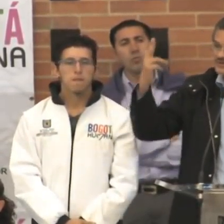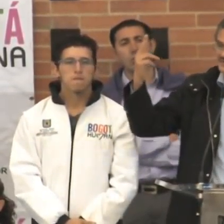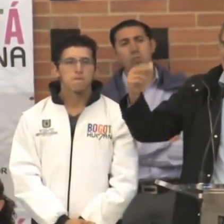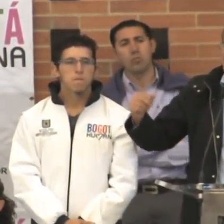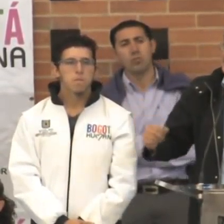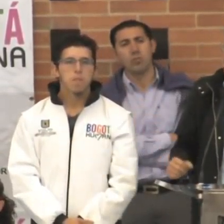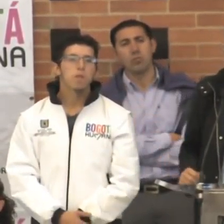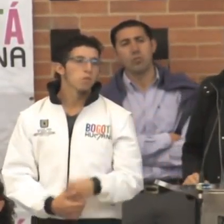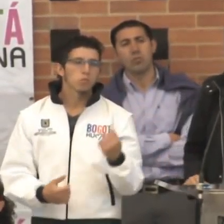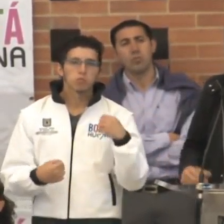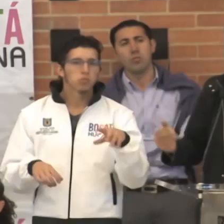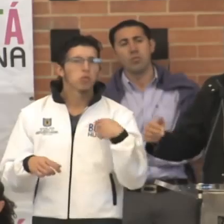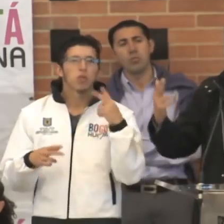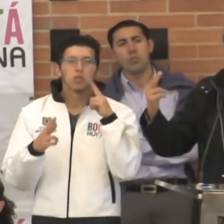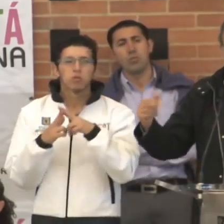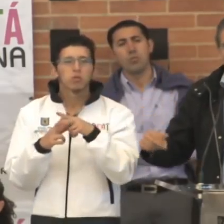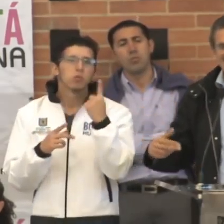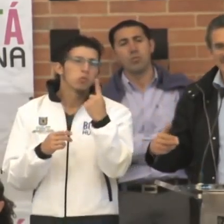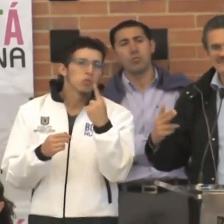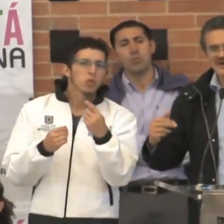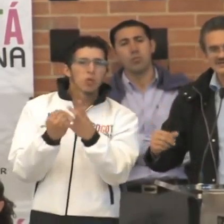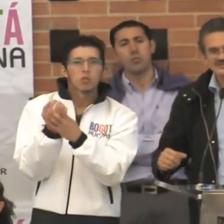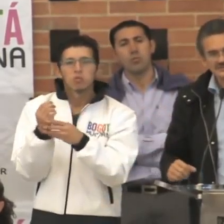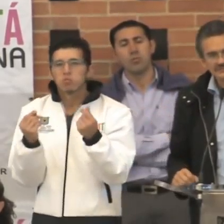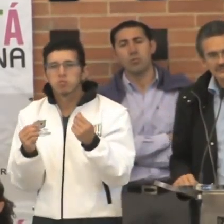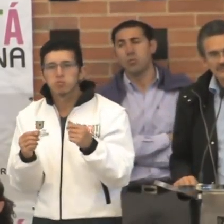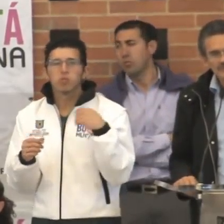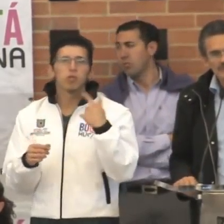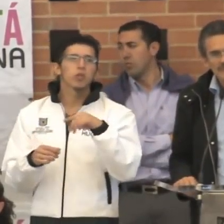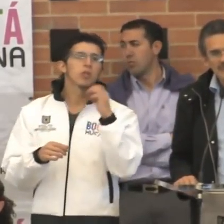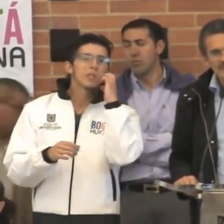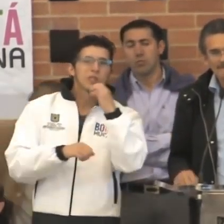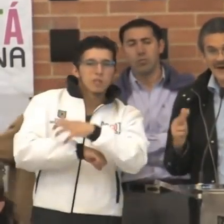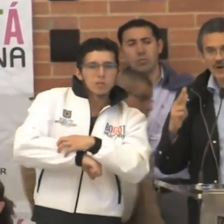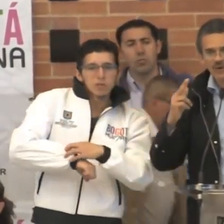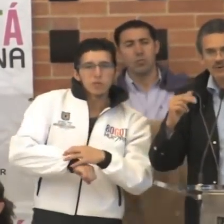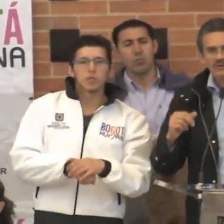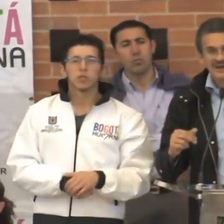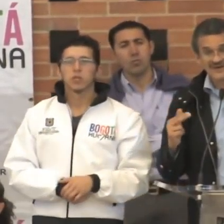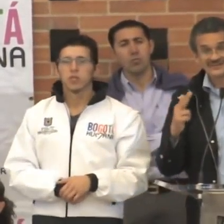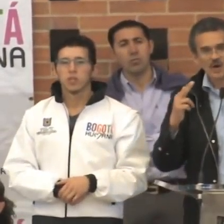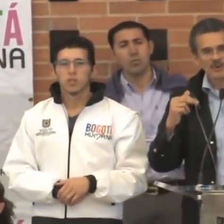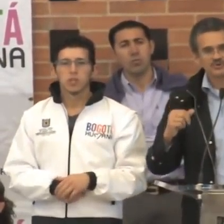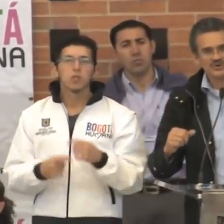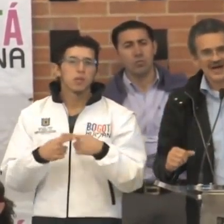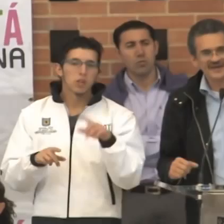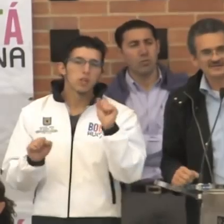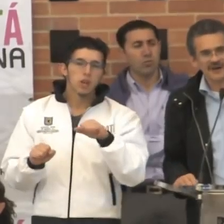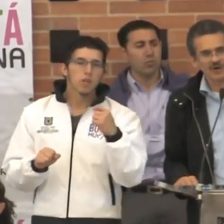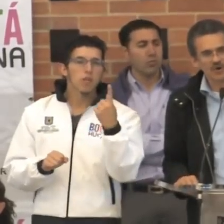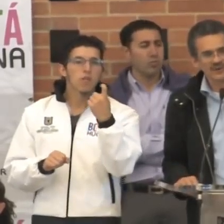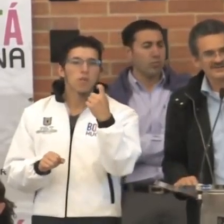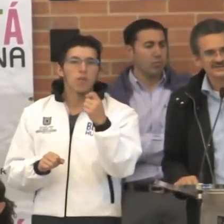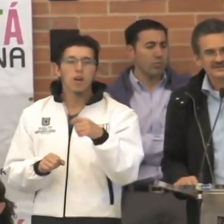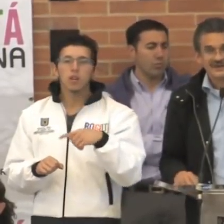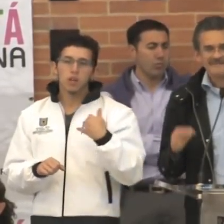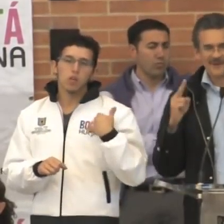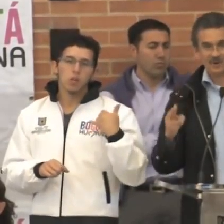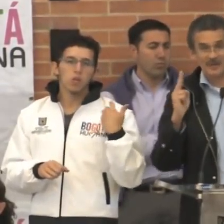Claro, hay muchas causas, la pobreza, las mafias, pero la falta de oportunidades para los